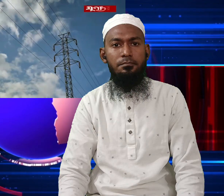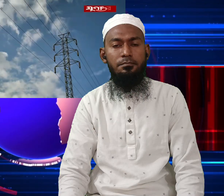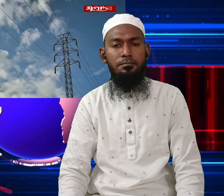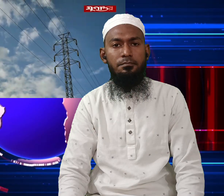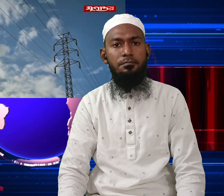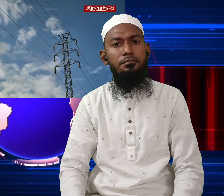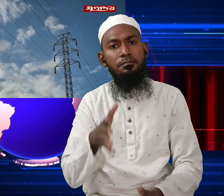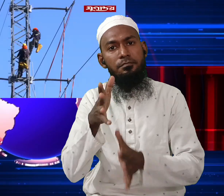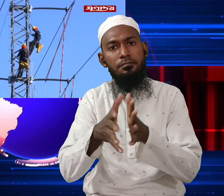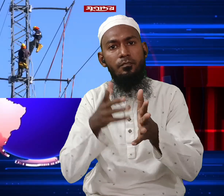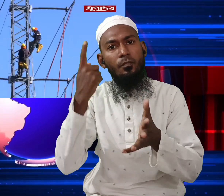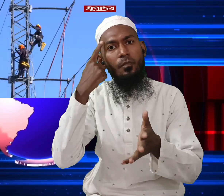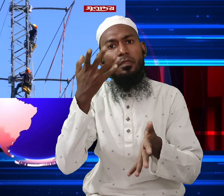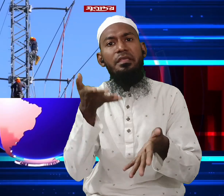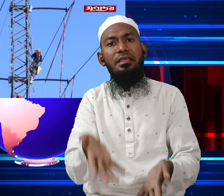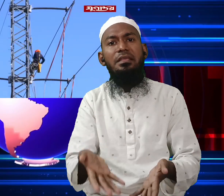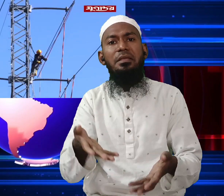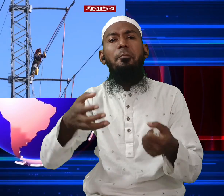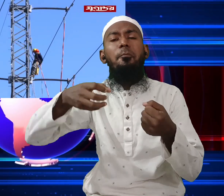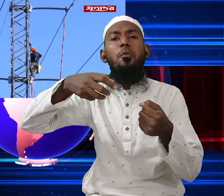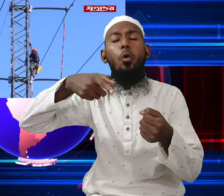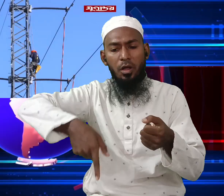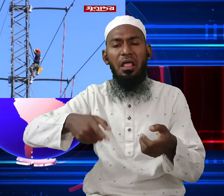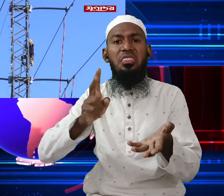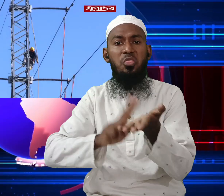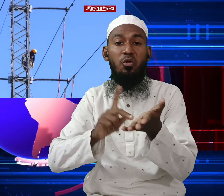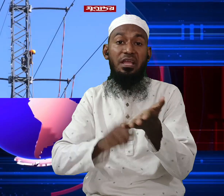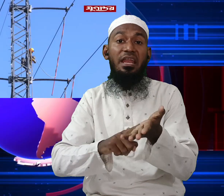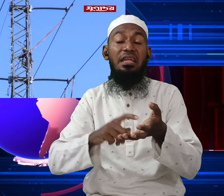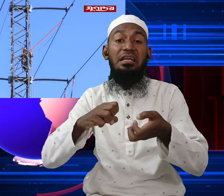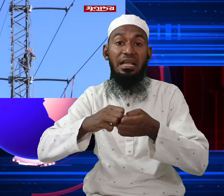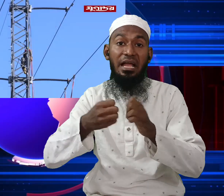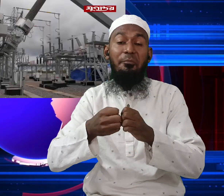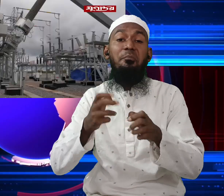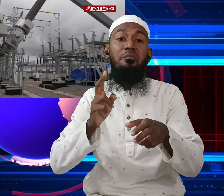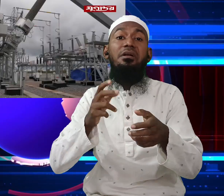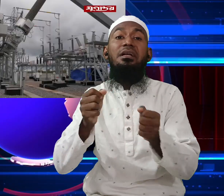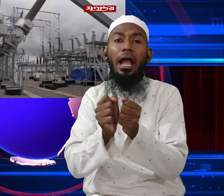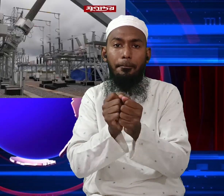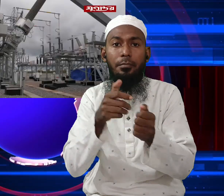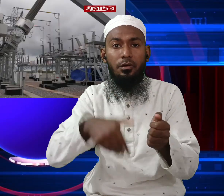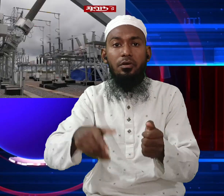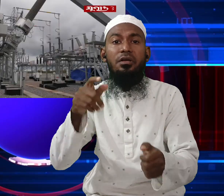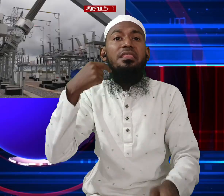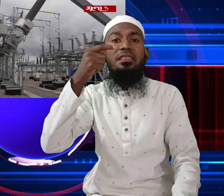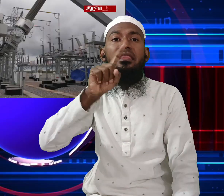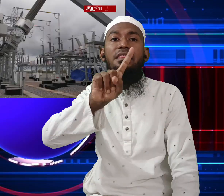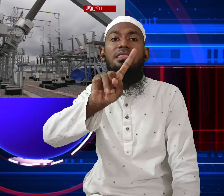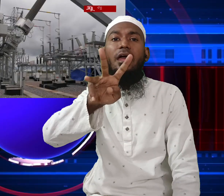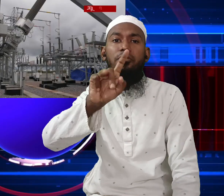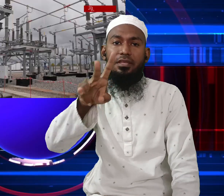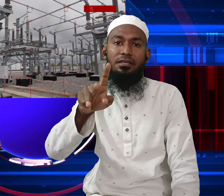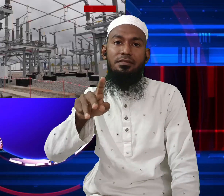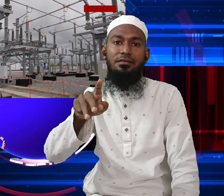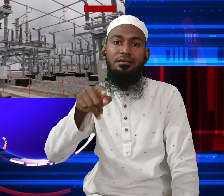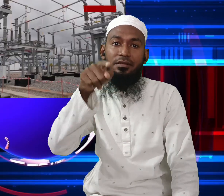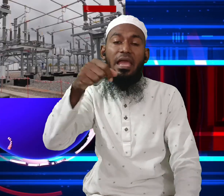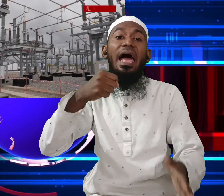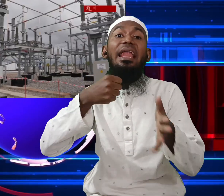জরুরি উন্নয়ন কাজের জন্য আগামী রোববার থেকে ১৩ দিন রাজশাহীর বিভিন্ন এলাকায় ৬ ঘণ্টা করে বিদ্যুৎ সরবরাহ বন্ধ থাকবে। নর্দার্ন ইলেকট্রিসিটি